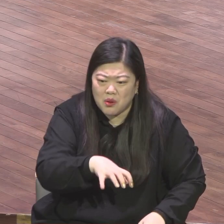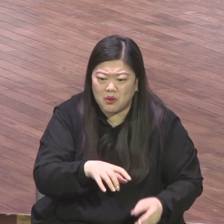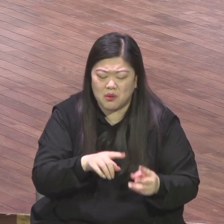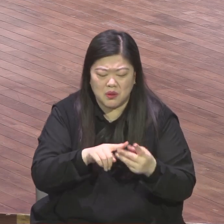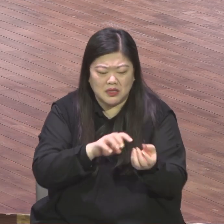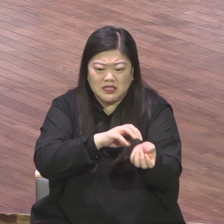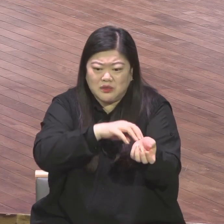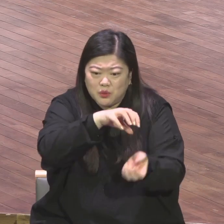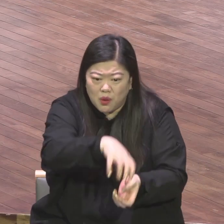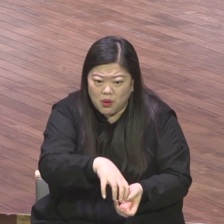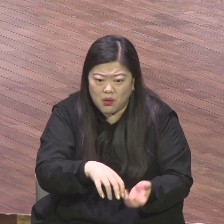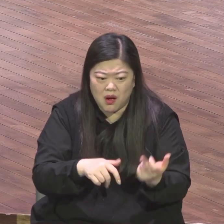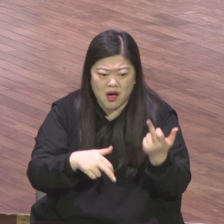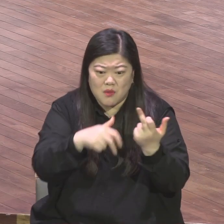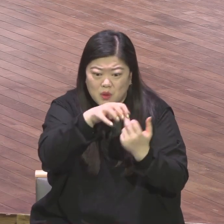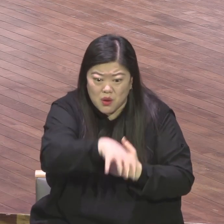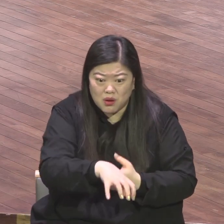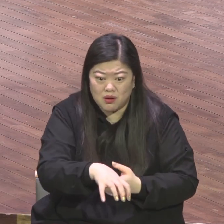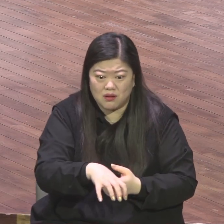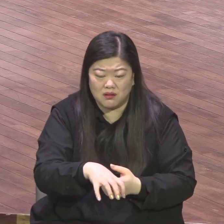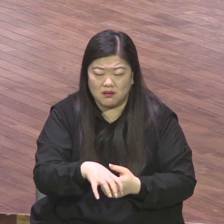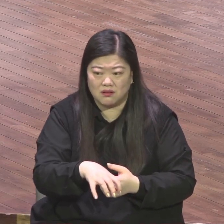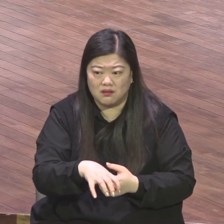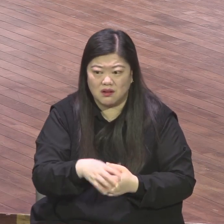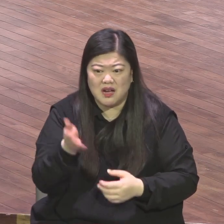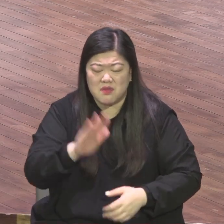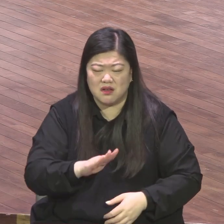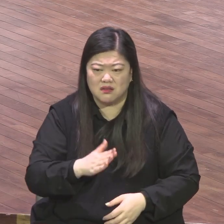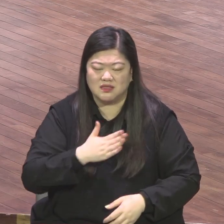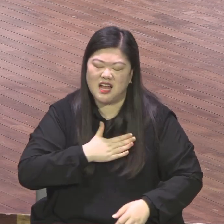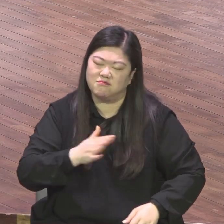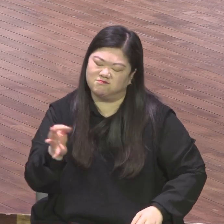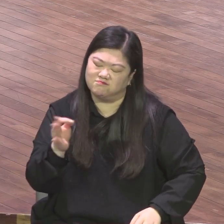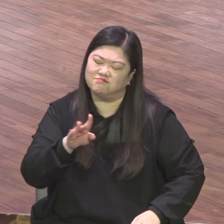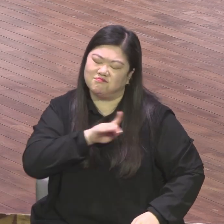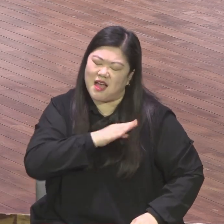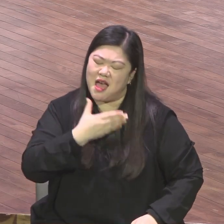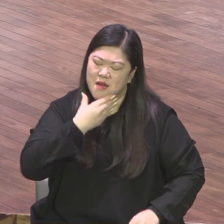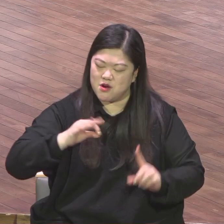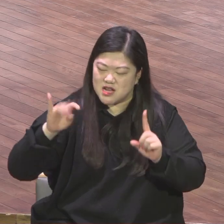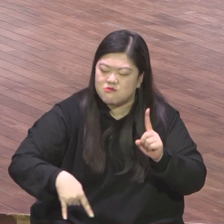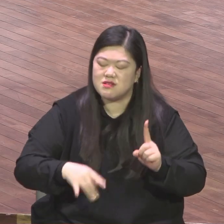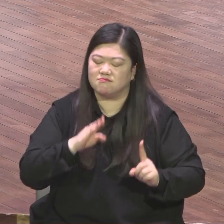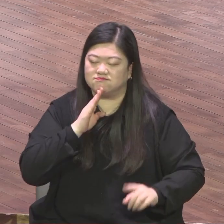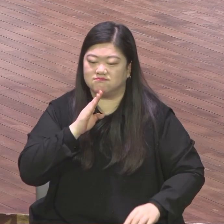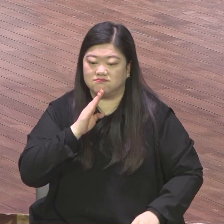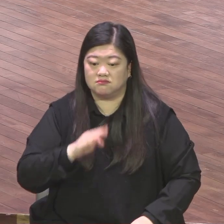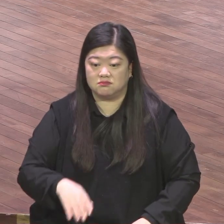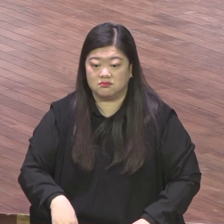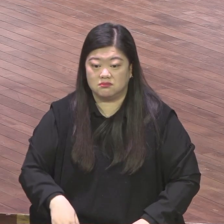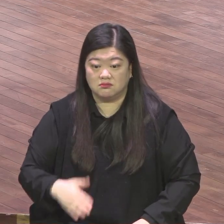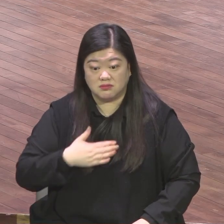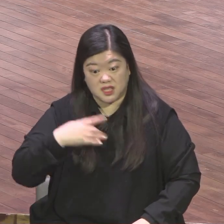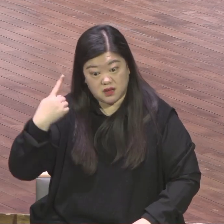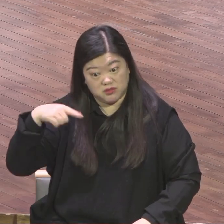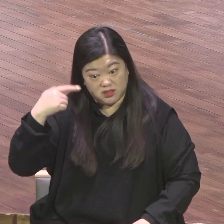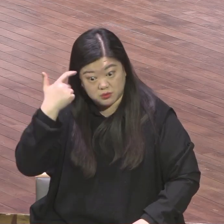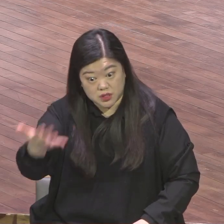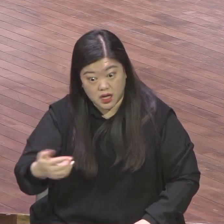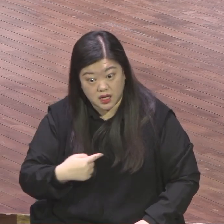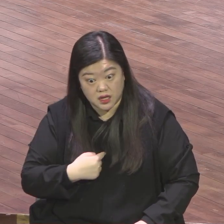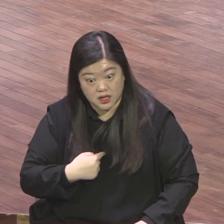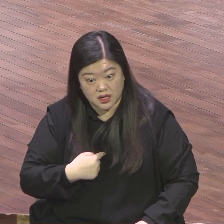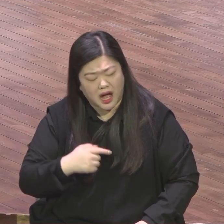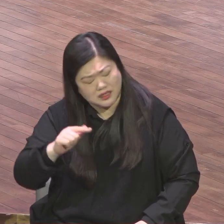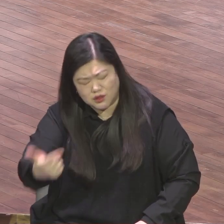최고 행복자다. 네. 그 또라이같이 말한 것이 아니고 본인이 본인도 인정하고 남도